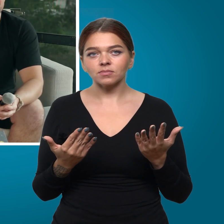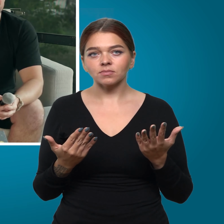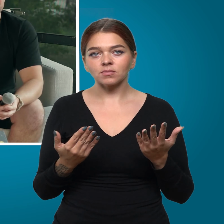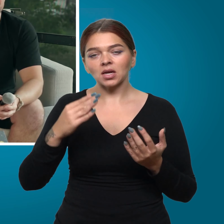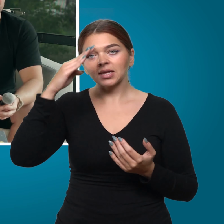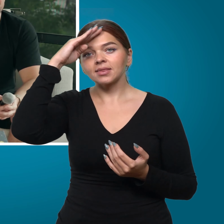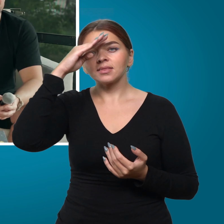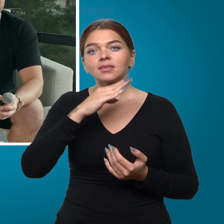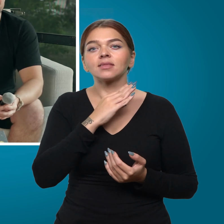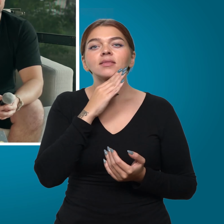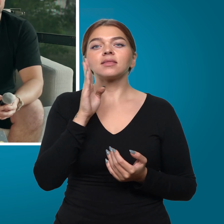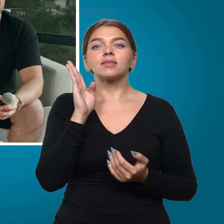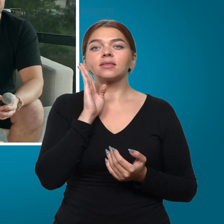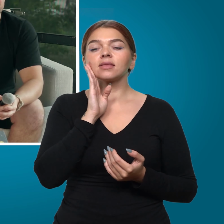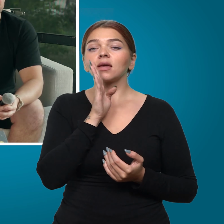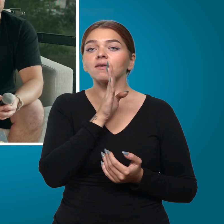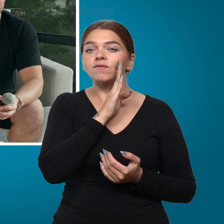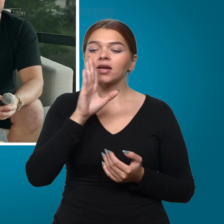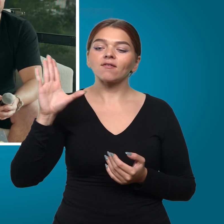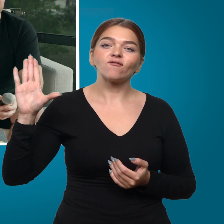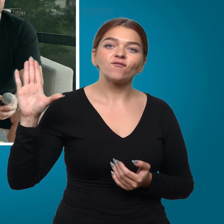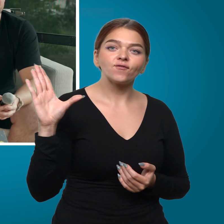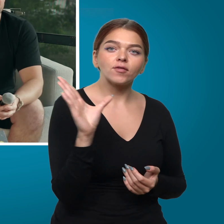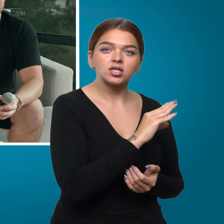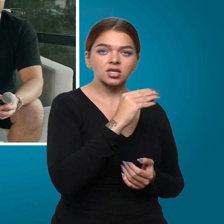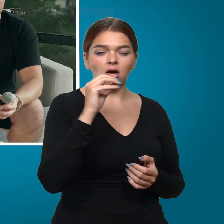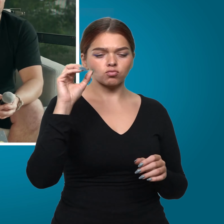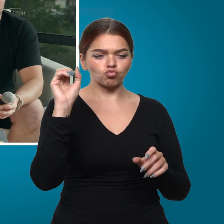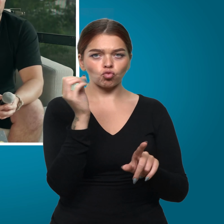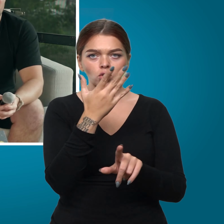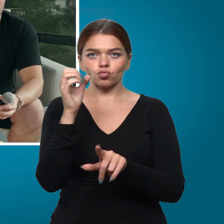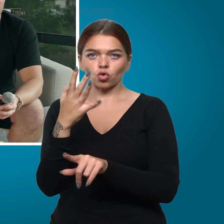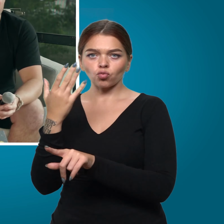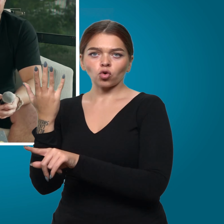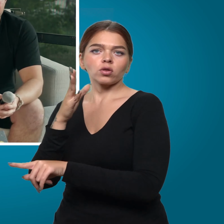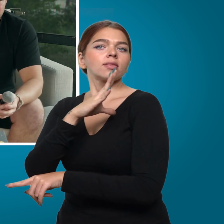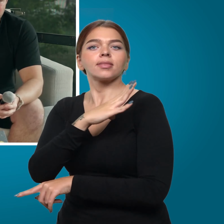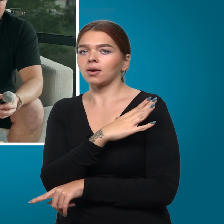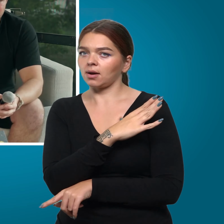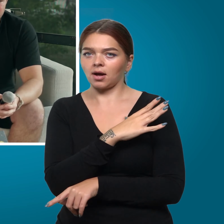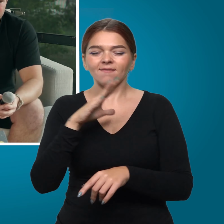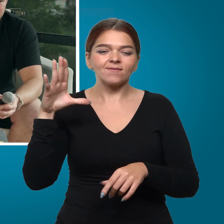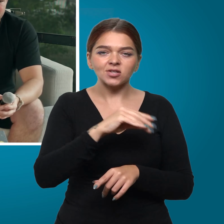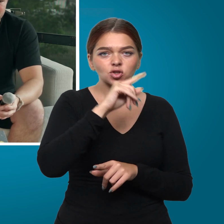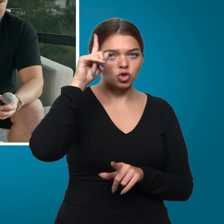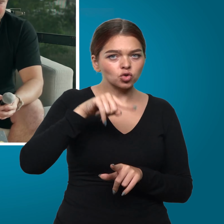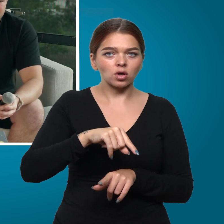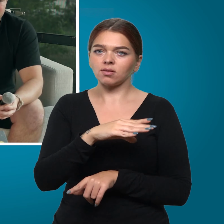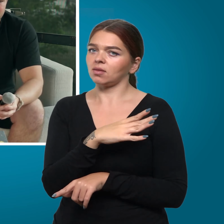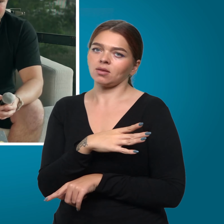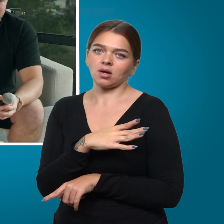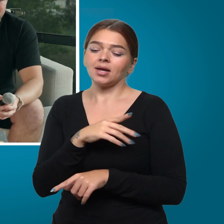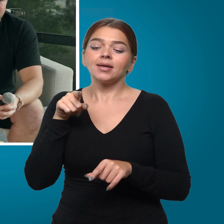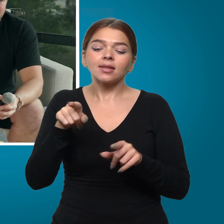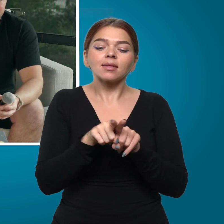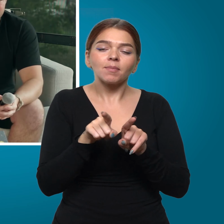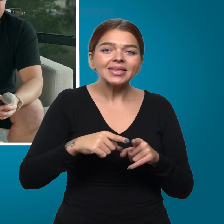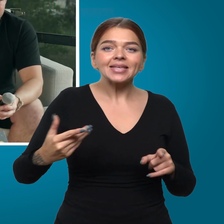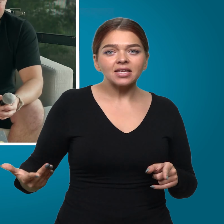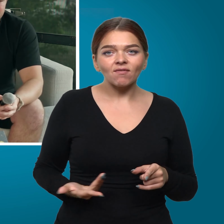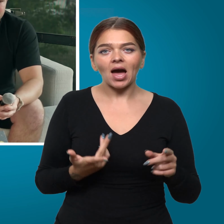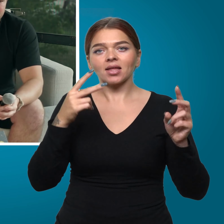tėvai negali mokėti visko, jie negali žinoti visko, jie irgi gyvena, daro klaidas, mokosi iš jų